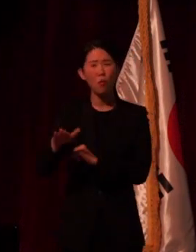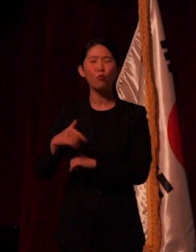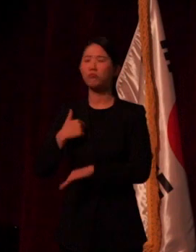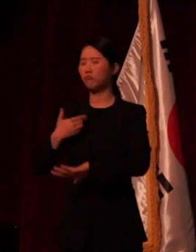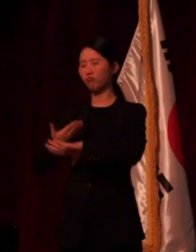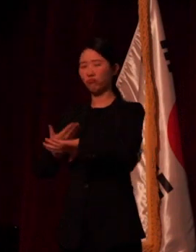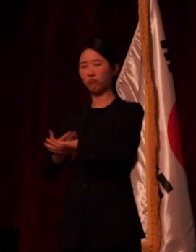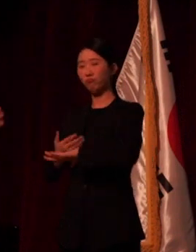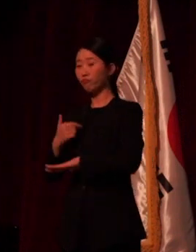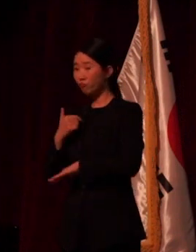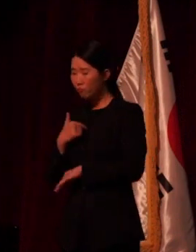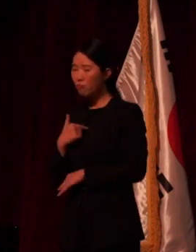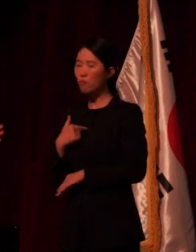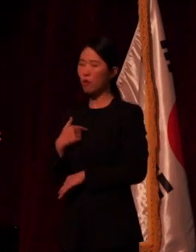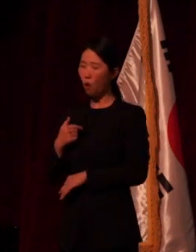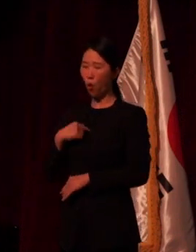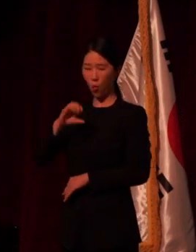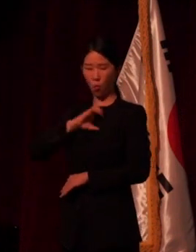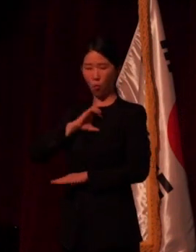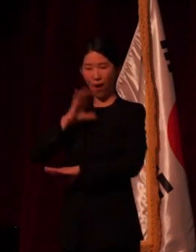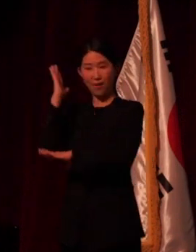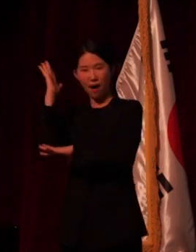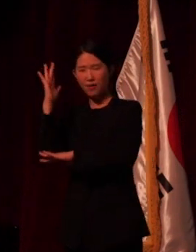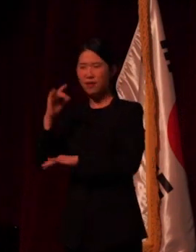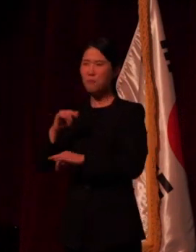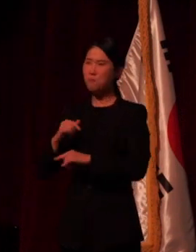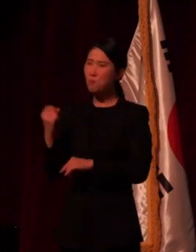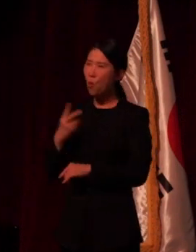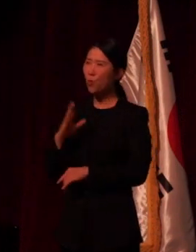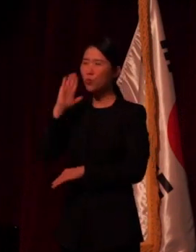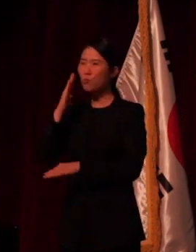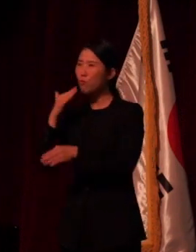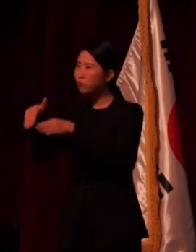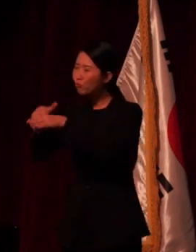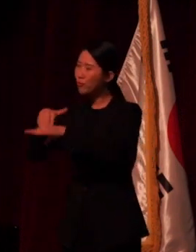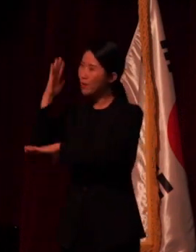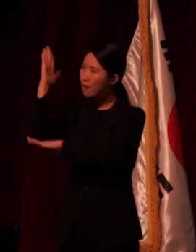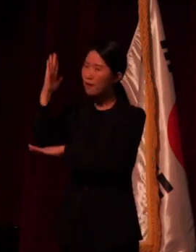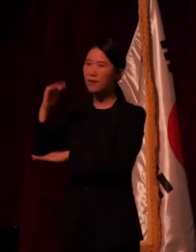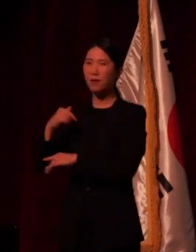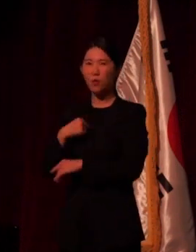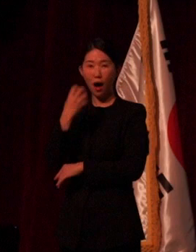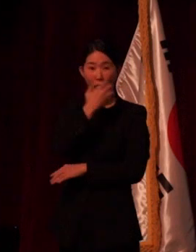이야기를 무궁무진하게 해낼 수 있다라는 거니까요.